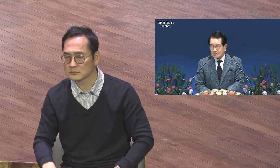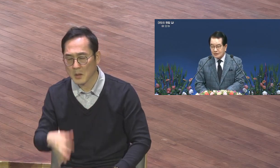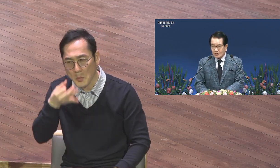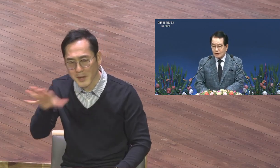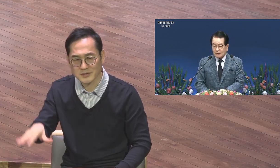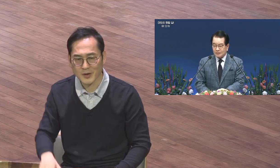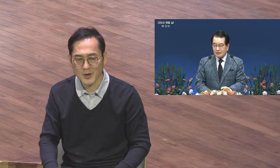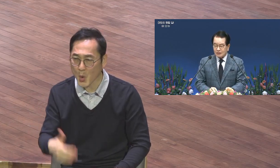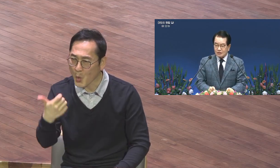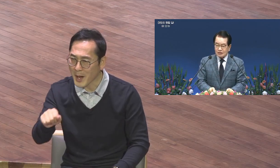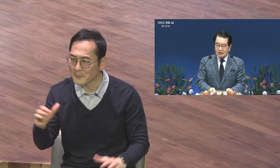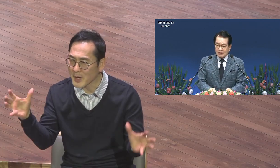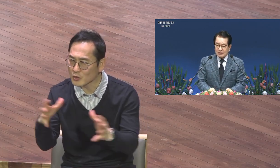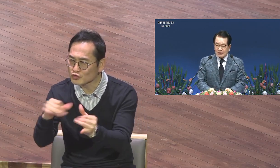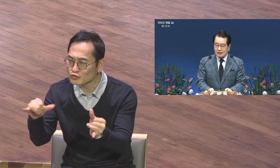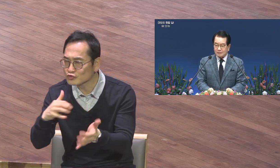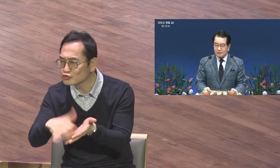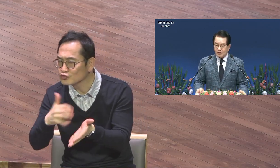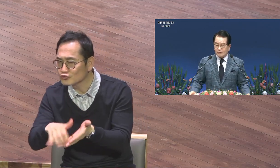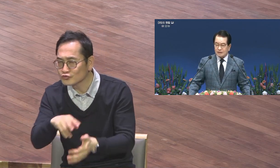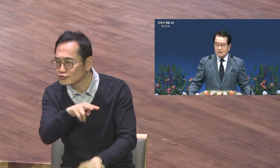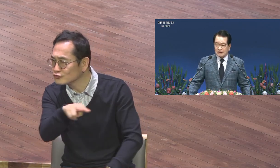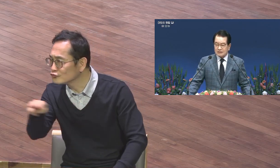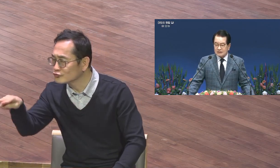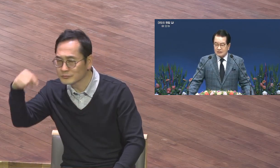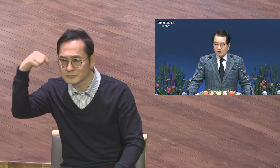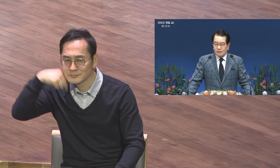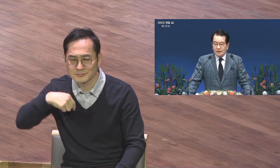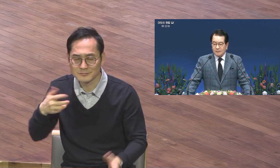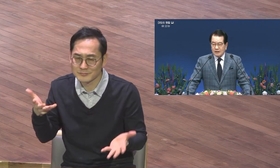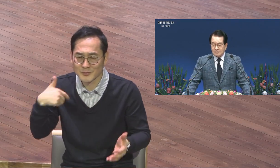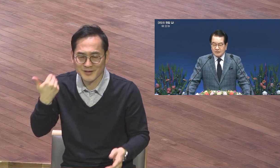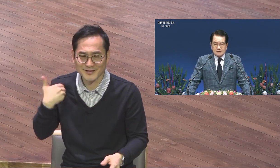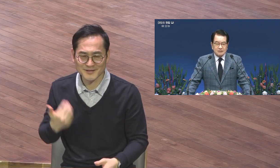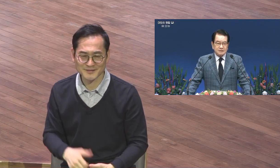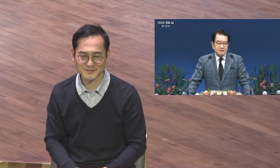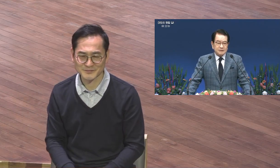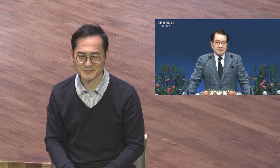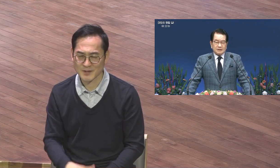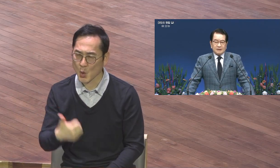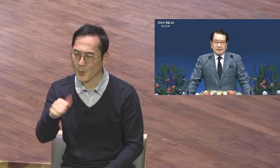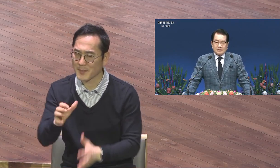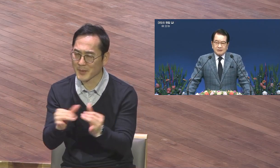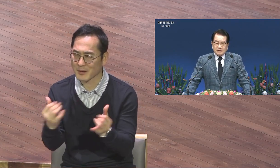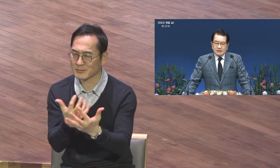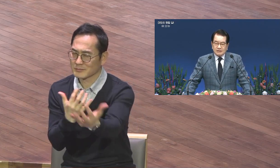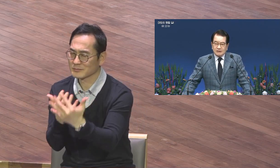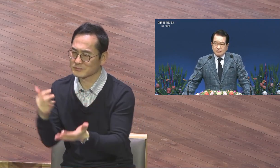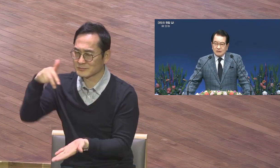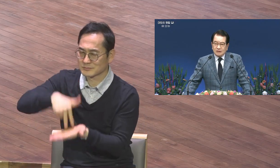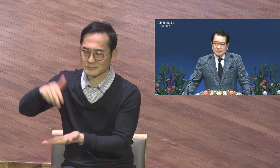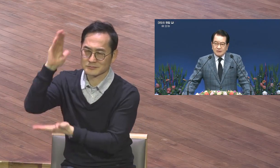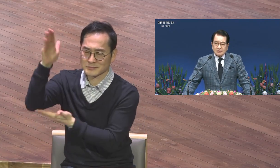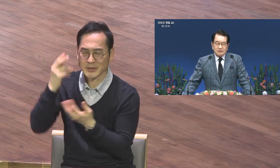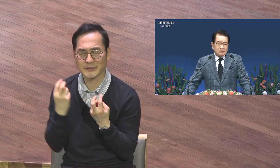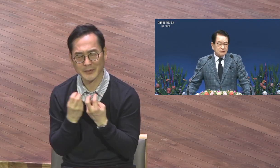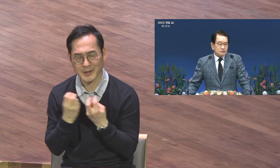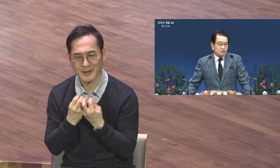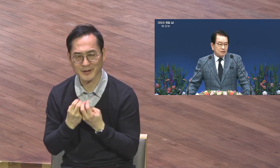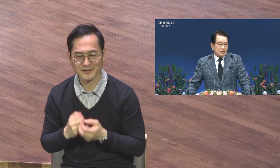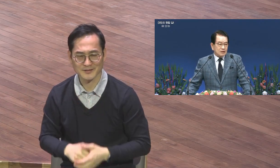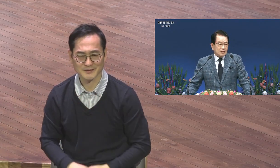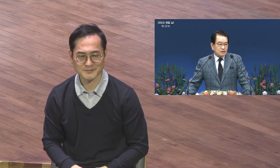없어가지고 5만 명을 어떻게 내가 복음을 전하지? 5만 명 앞에서 제가 어제 우리